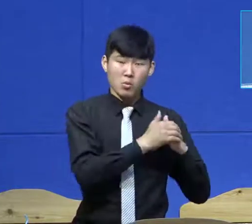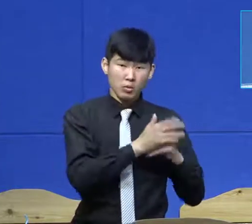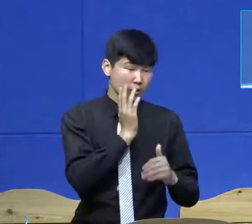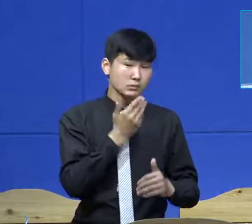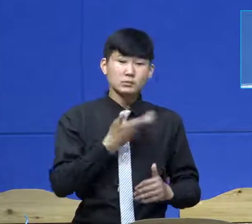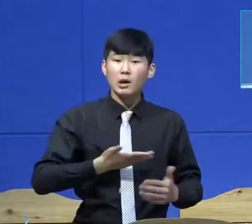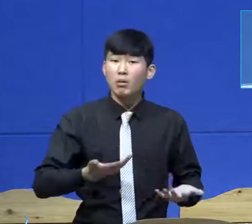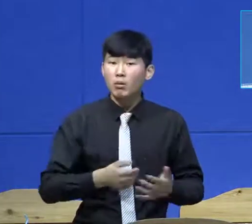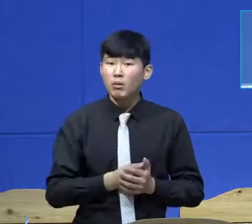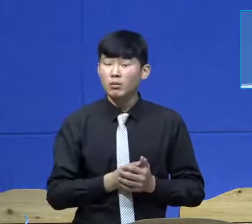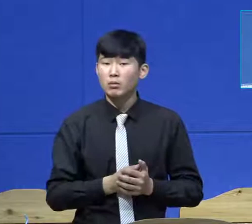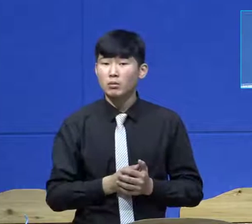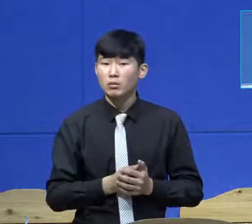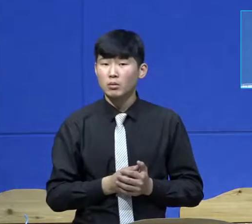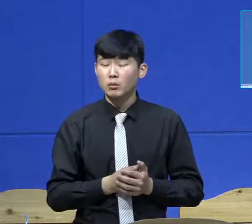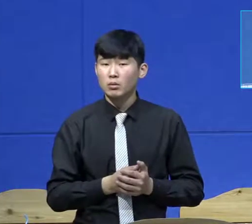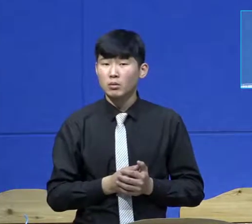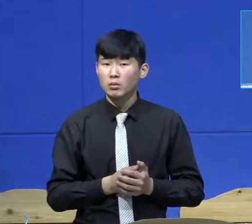үгүй